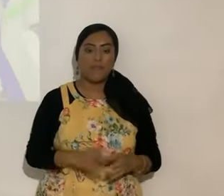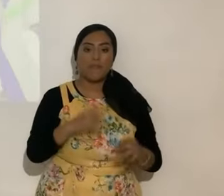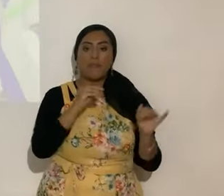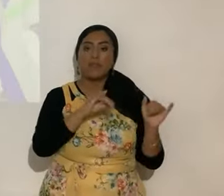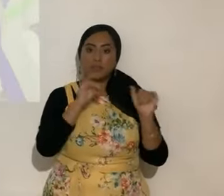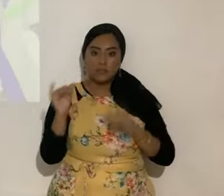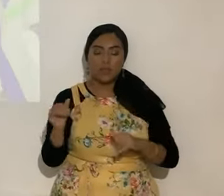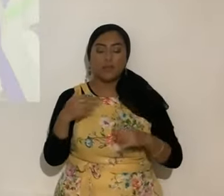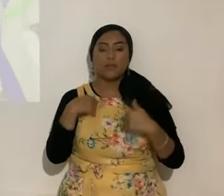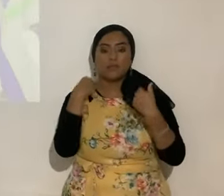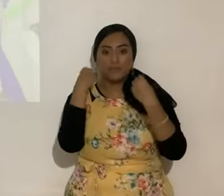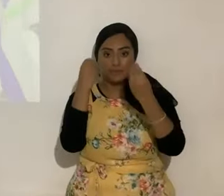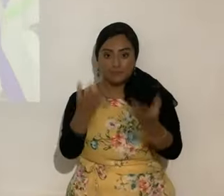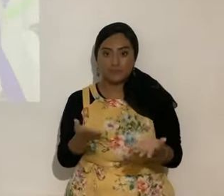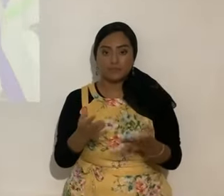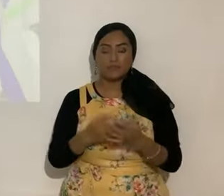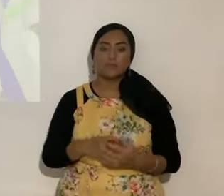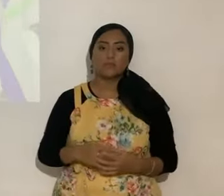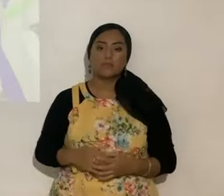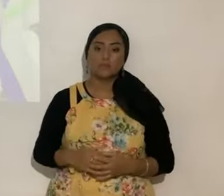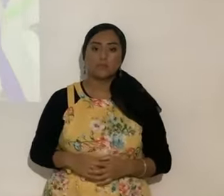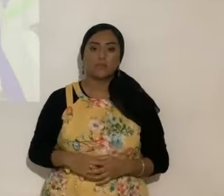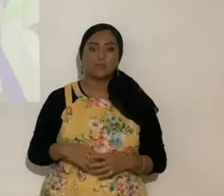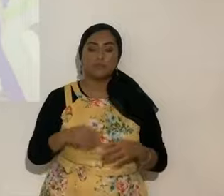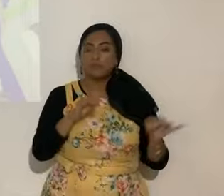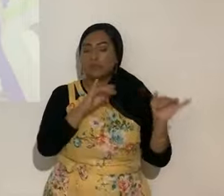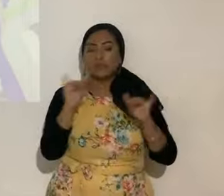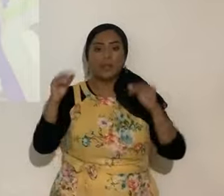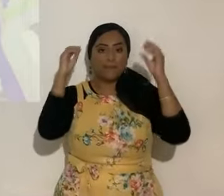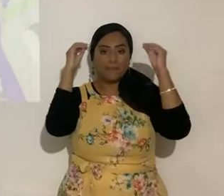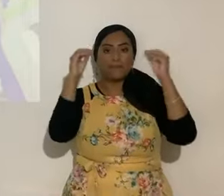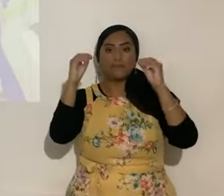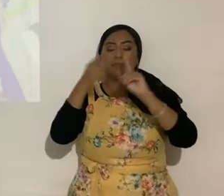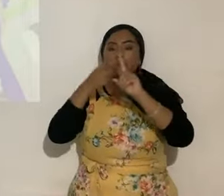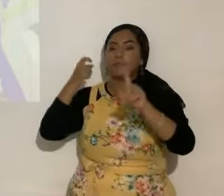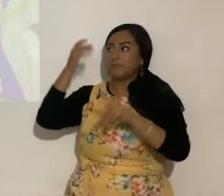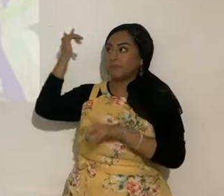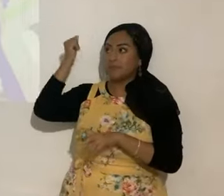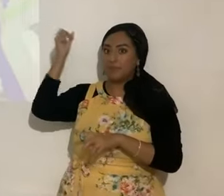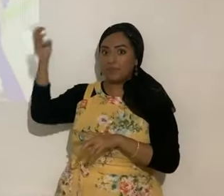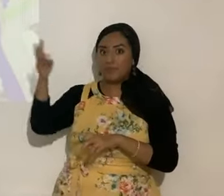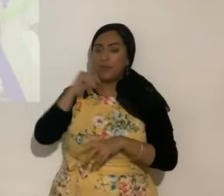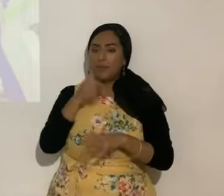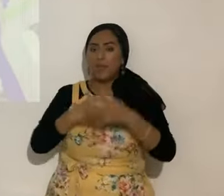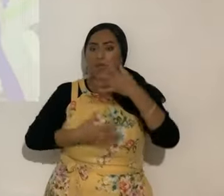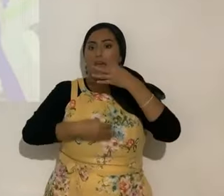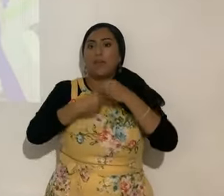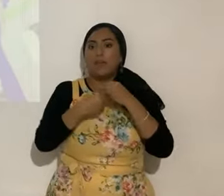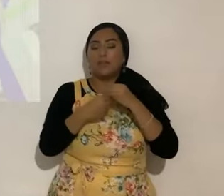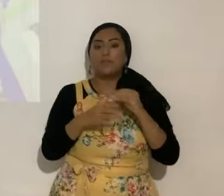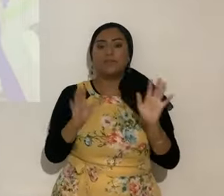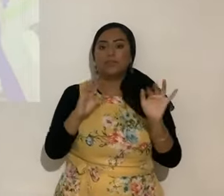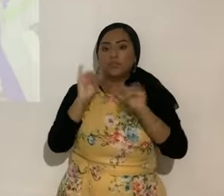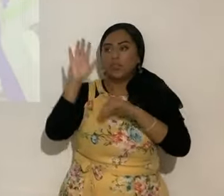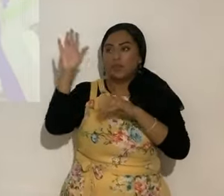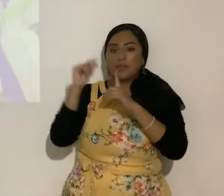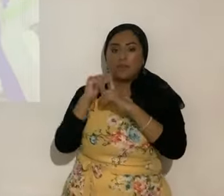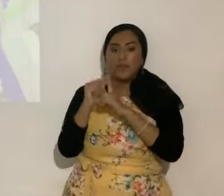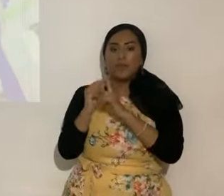lo mismo que te estoy diciendo, pero en otras palabras. Pero es la misma enseñanza de Yahshua, no estoy agregando las palabras de Yahshua.